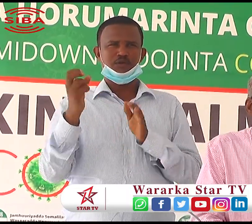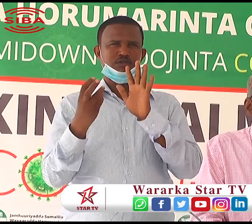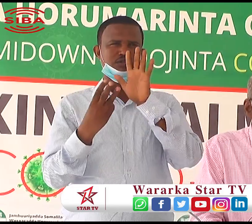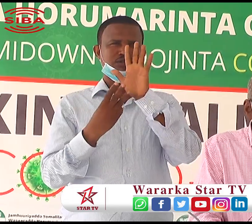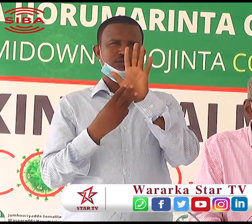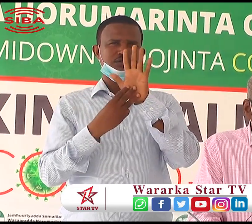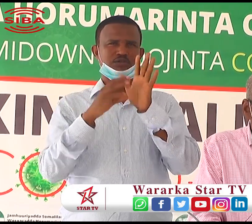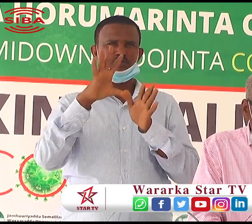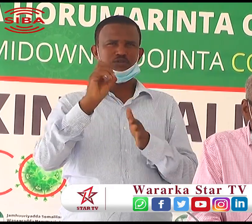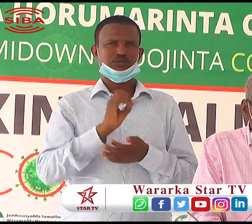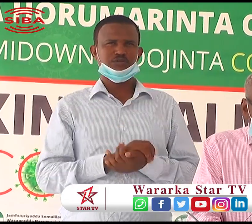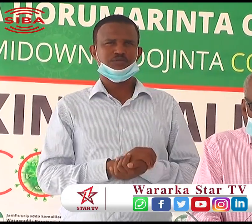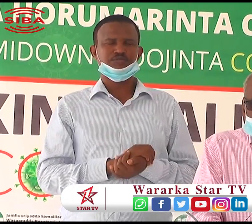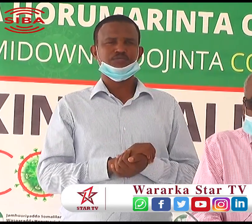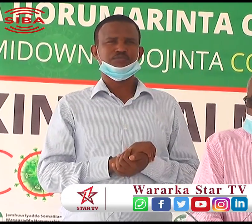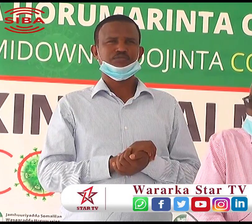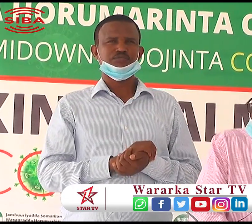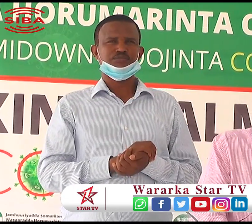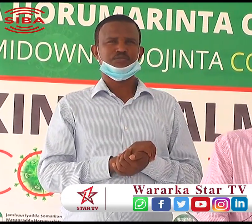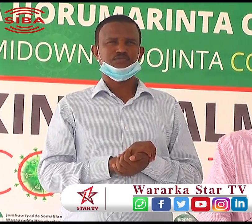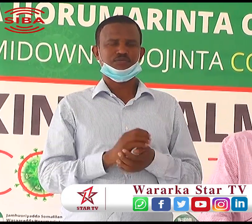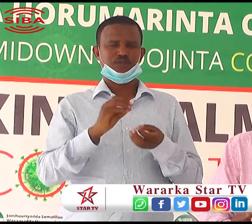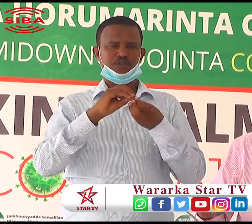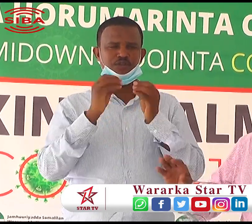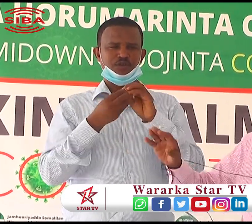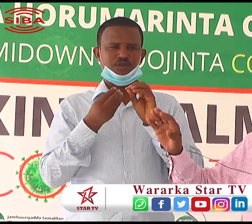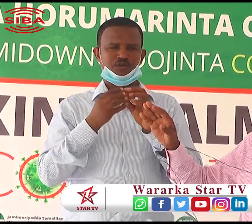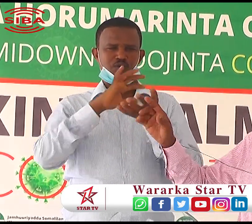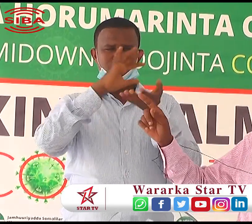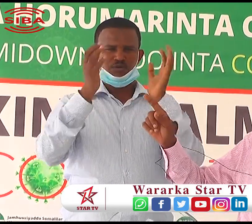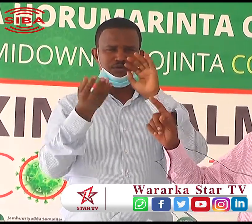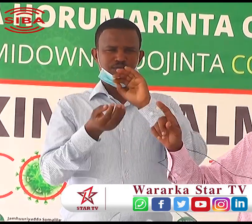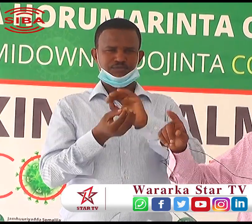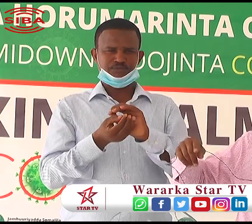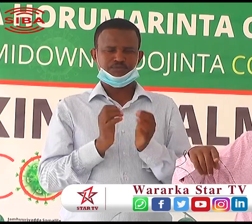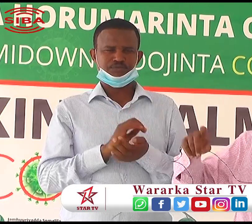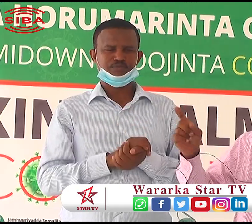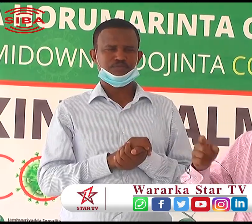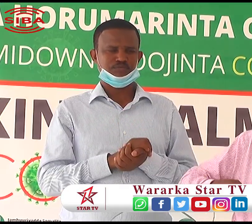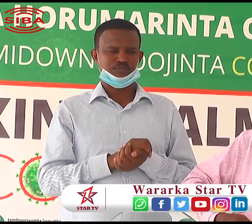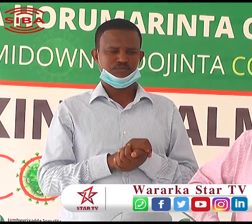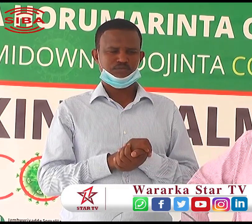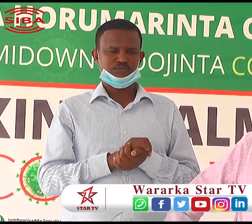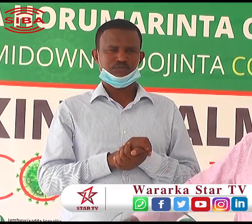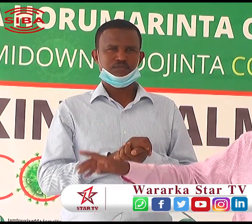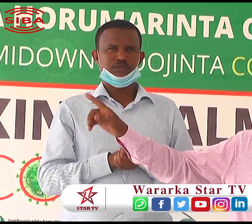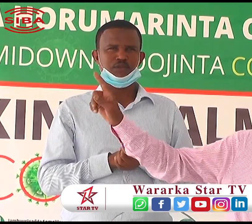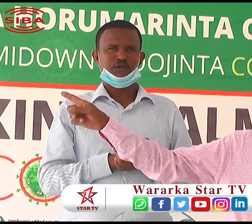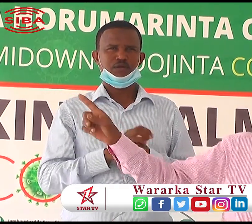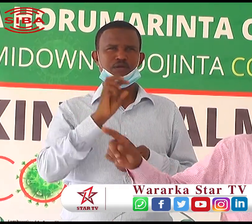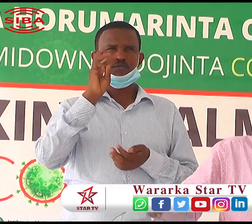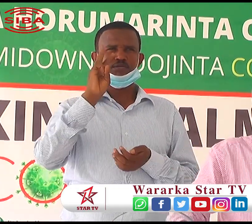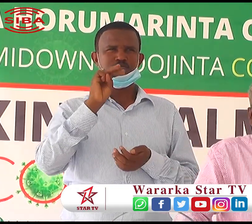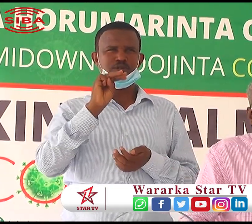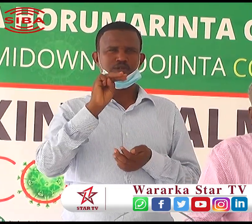18 ayay noqonayaan tirada guud ee meeshan koolka halkan